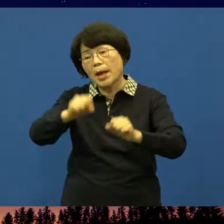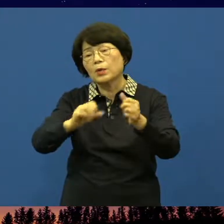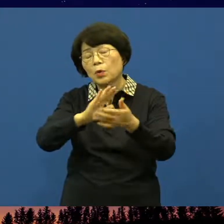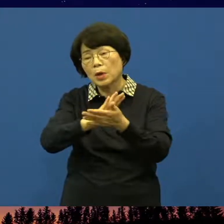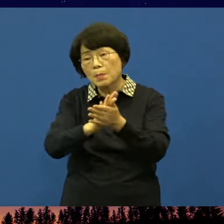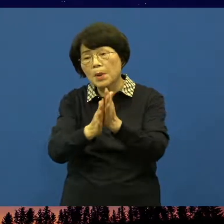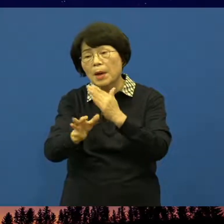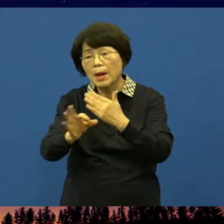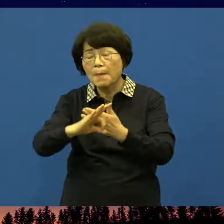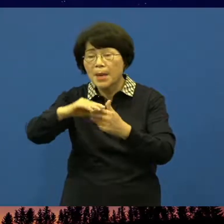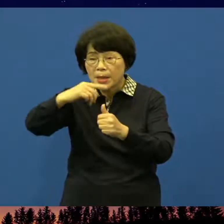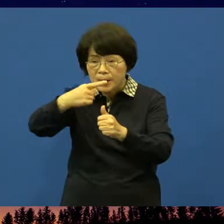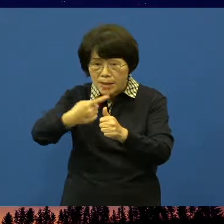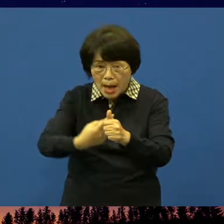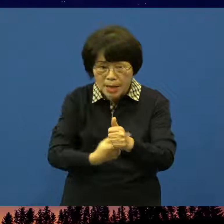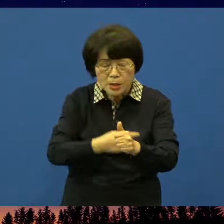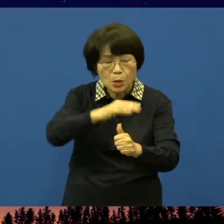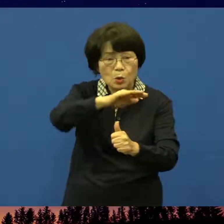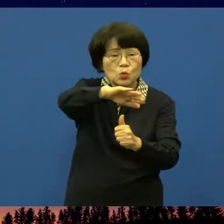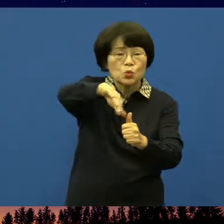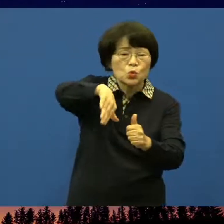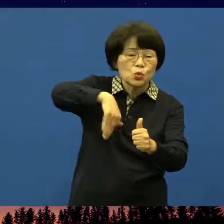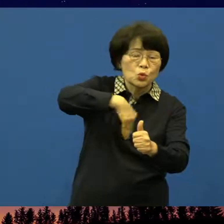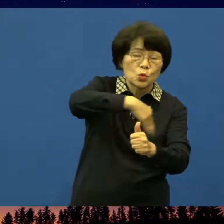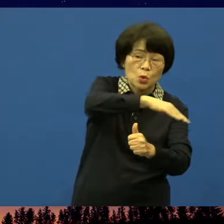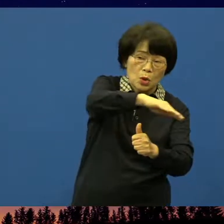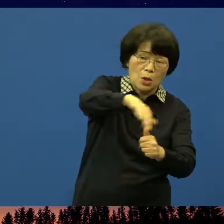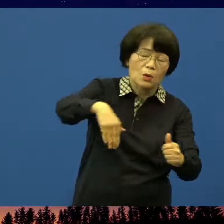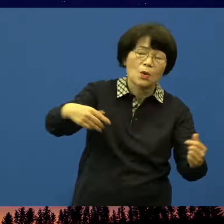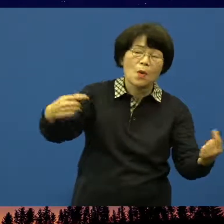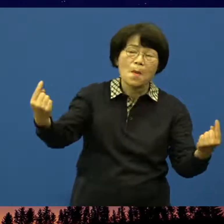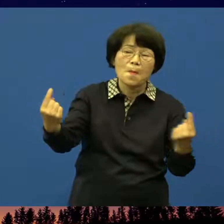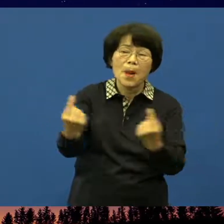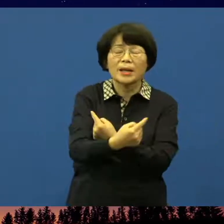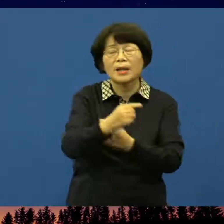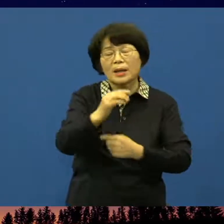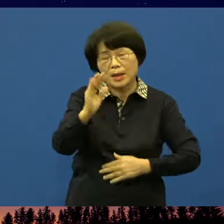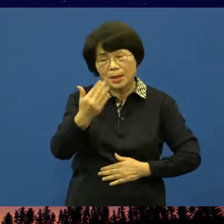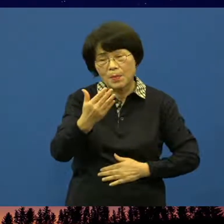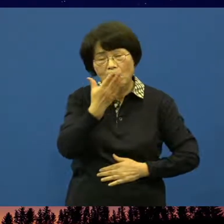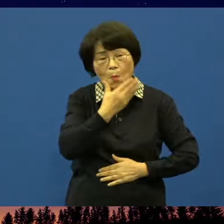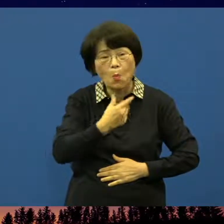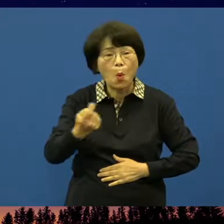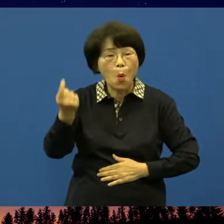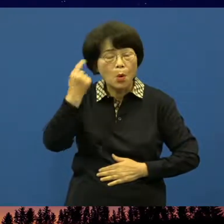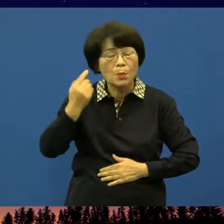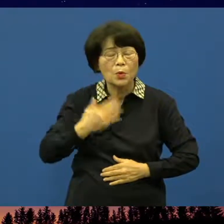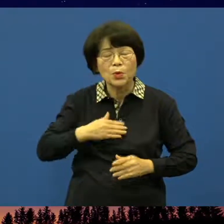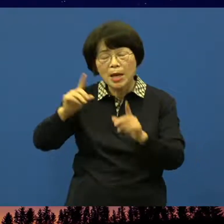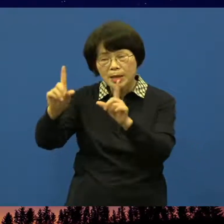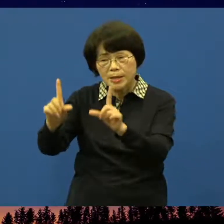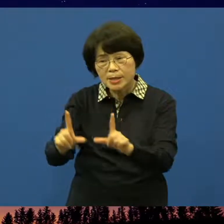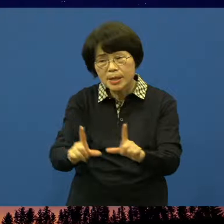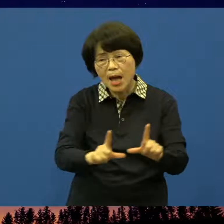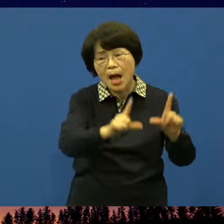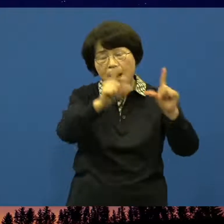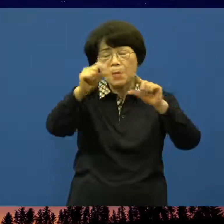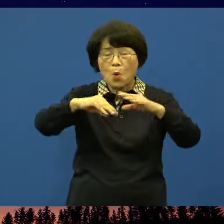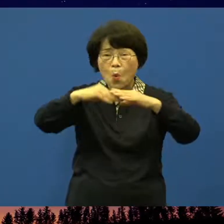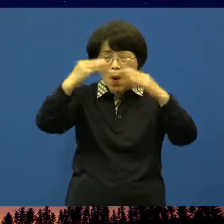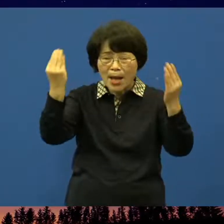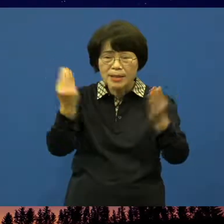달라지면 자연스럽게 우리의 주변의 환경도 변하게 된다. 그래서 복음은 우리의 삶을 총체적으로 변화시킨다.